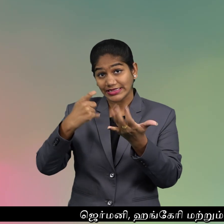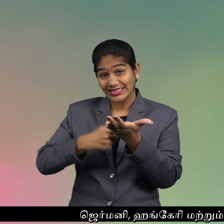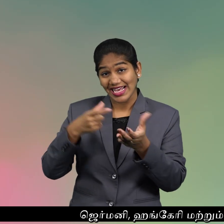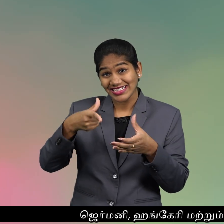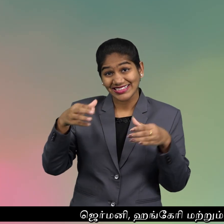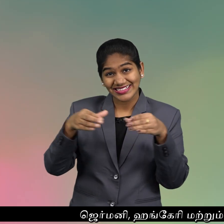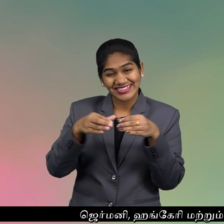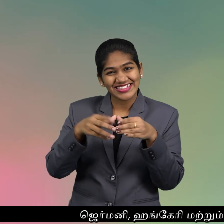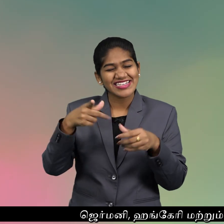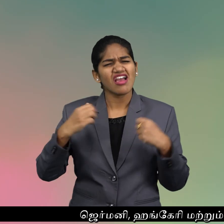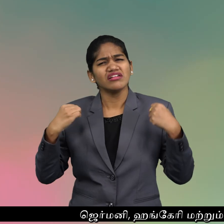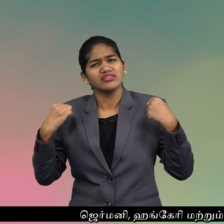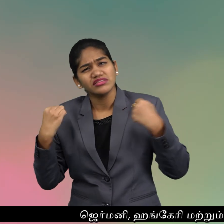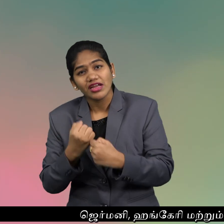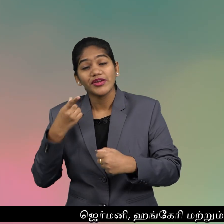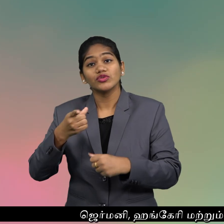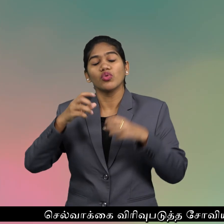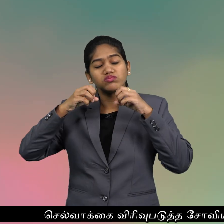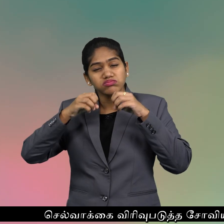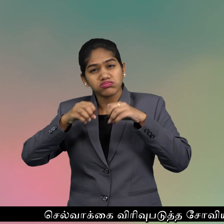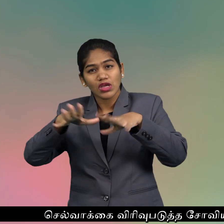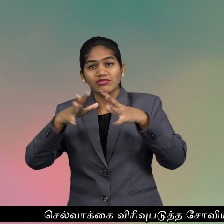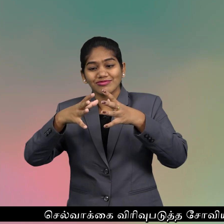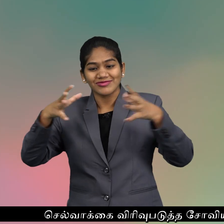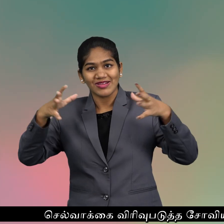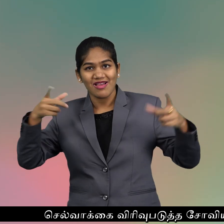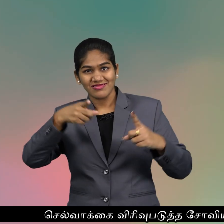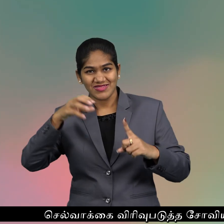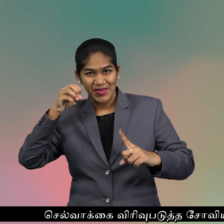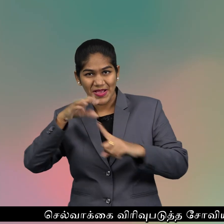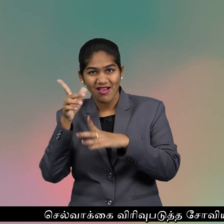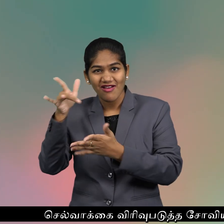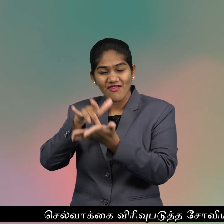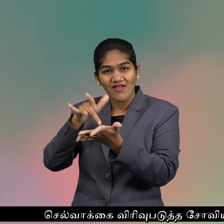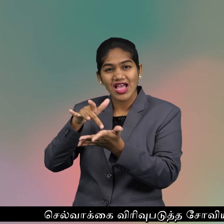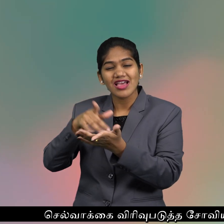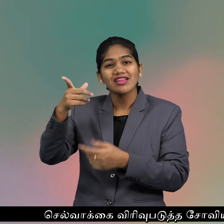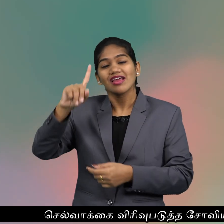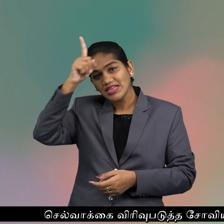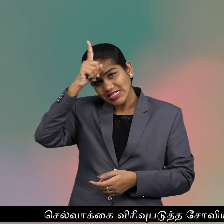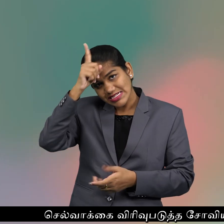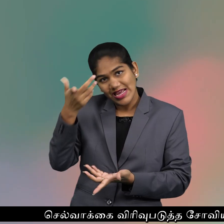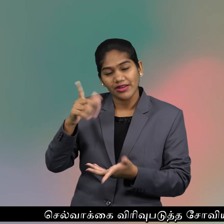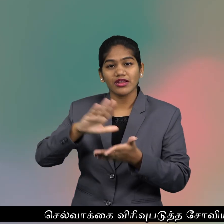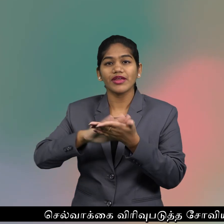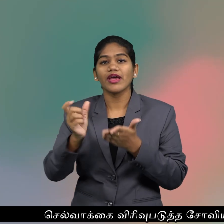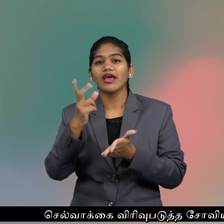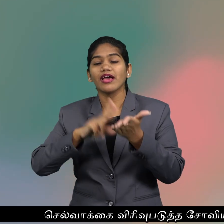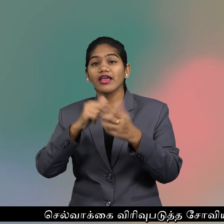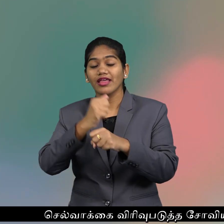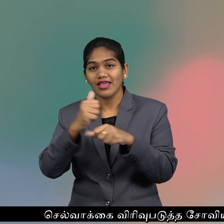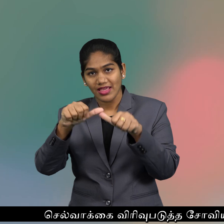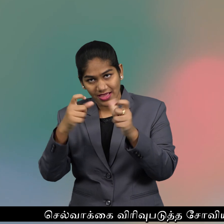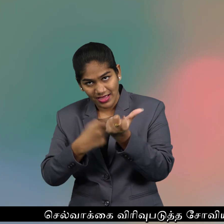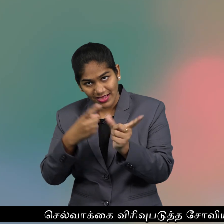ஜெர்மனி, ஹங்கேரி மற்றும் செகஸ்லோவியாவில் செல்வாக்கை விரிவுபடுத்த சோவியத் ஒன்றியத்தின் முயற்சிகள்